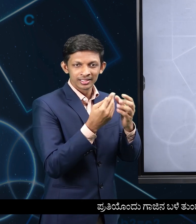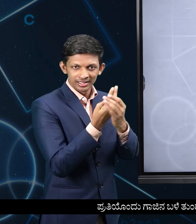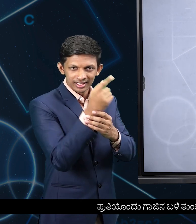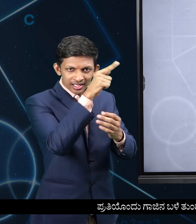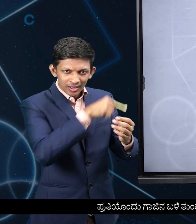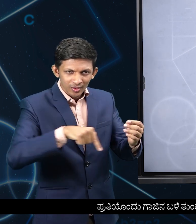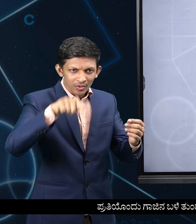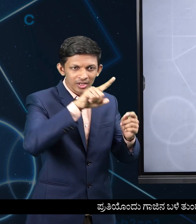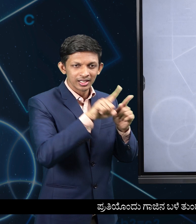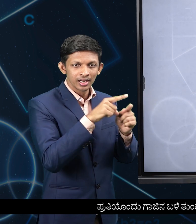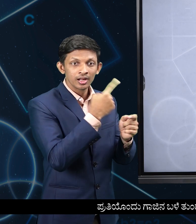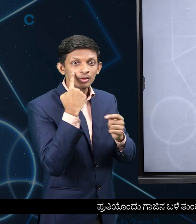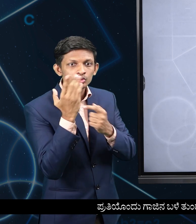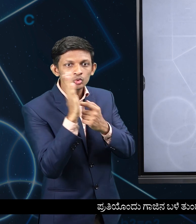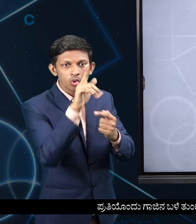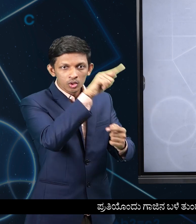ವೃತ್ತಾಕಾರದ ಚಾಪಗಳನ್ನು ಪ್ರತಿನಿಧಿಸುತ್ತವೆ.